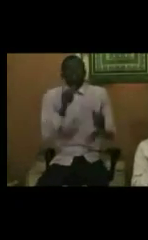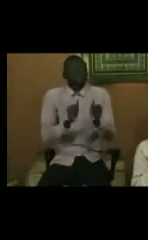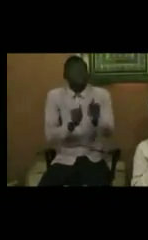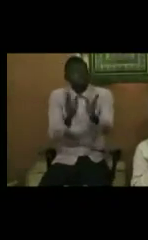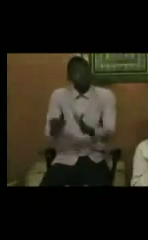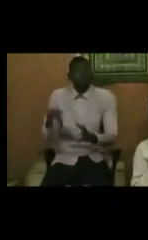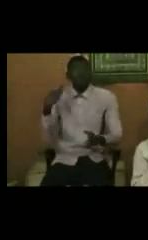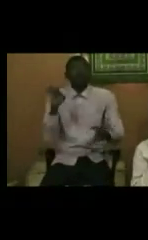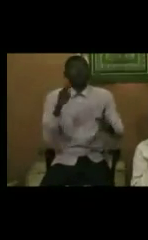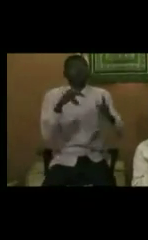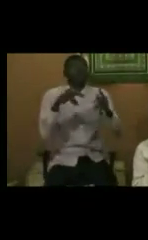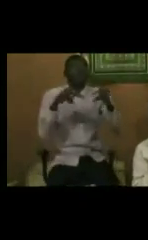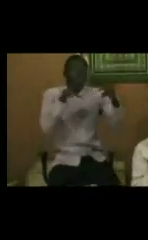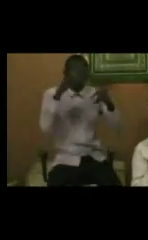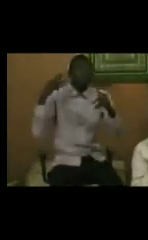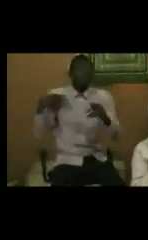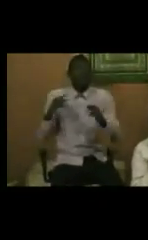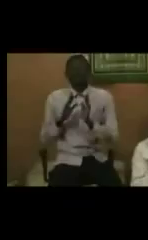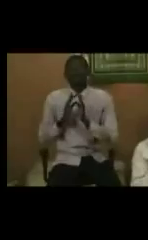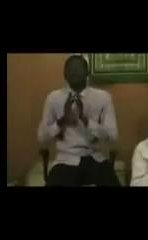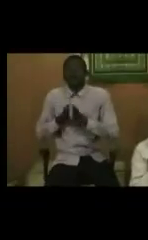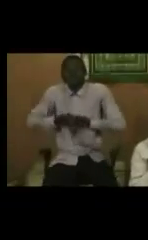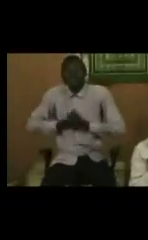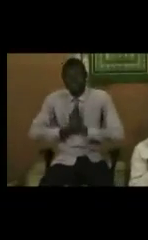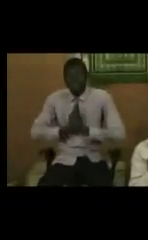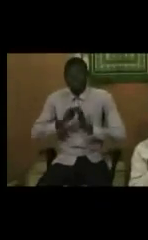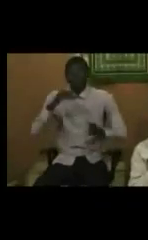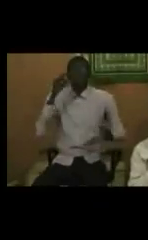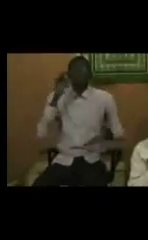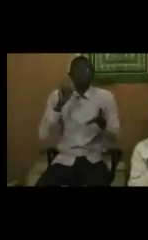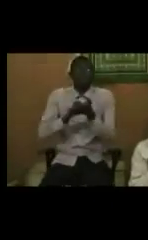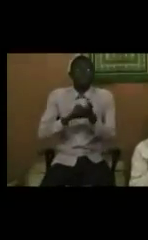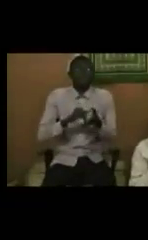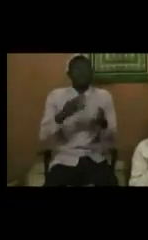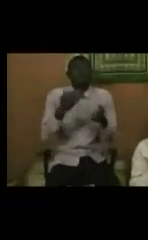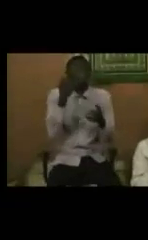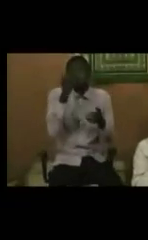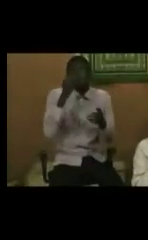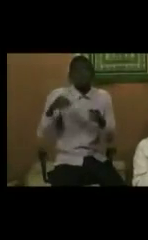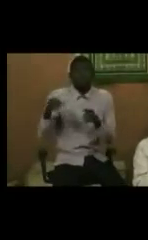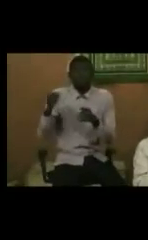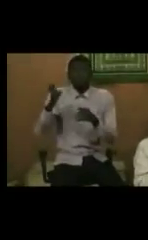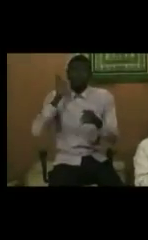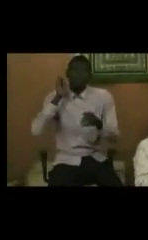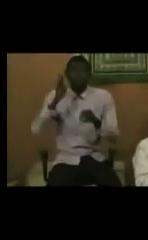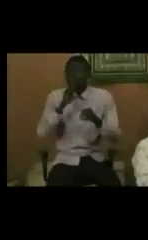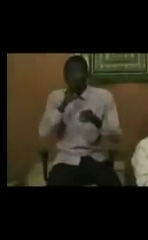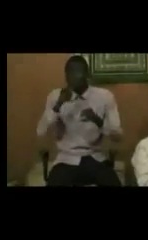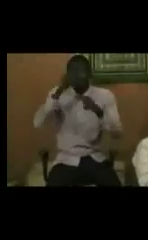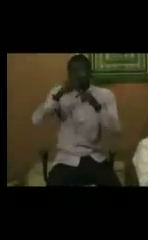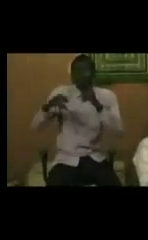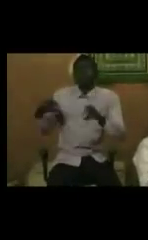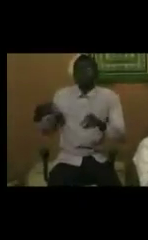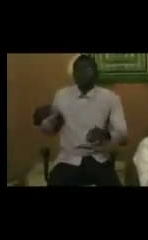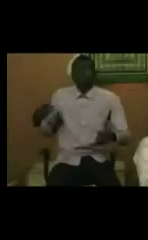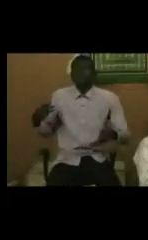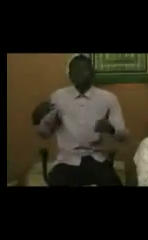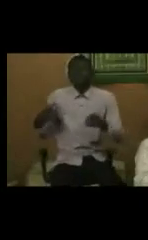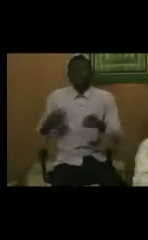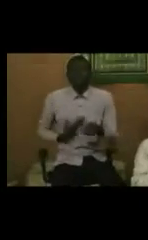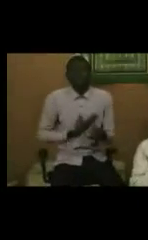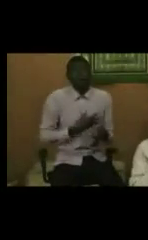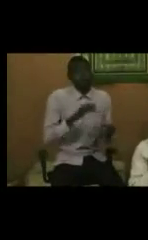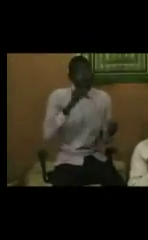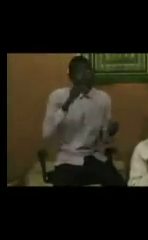soda ko tun sara ni o ka soda ko Olorun bi aleikum Olorun lo fi se sara fun